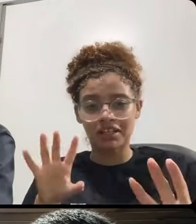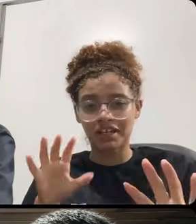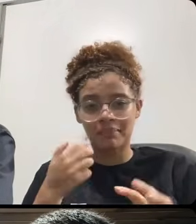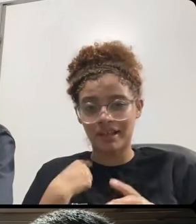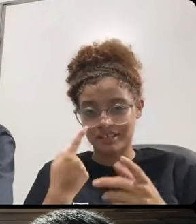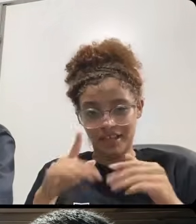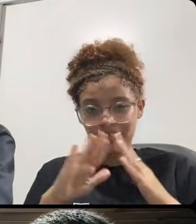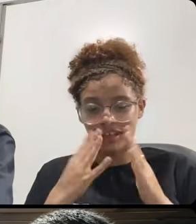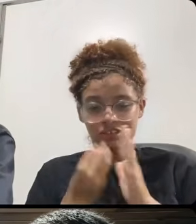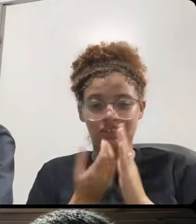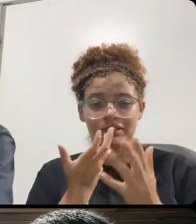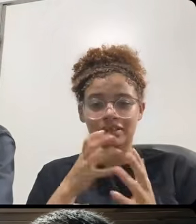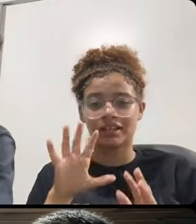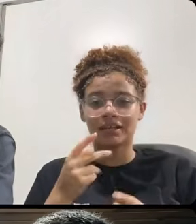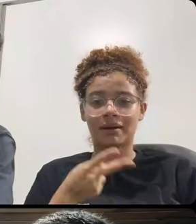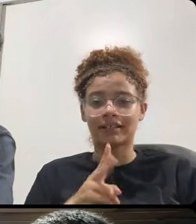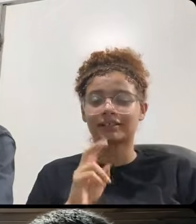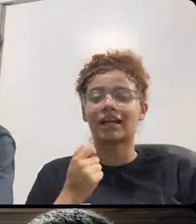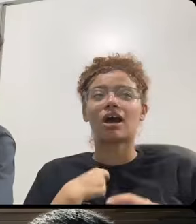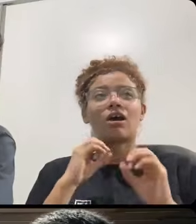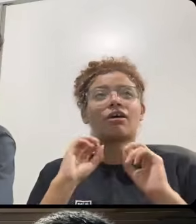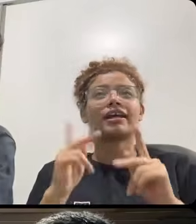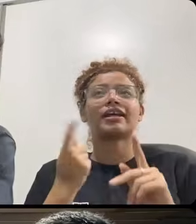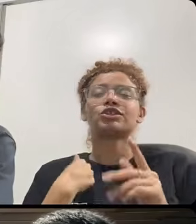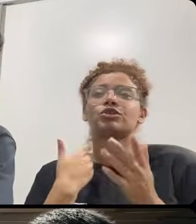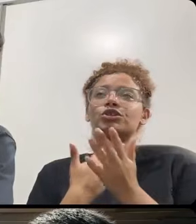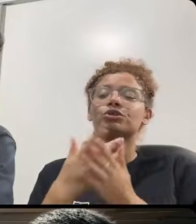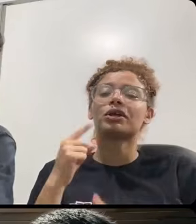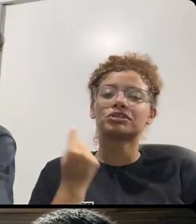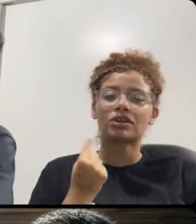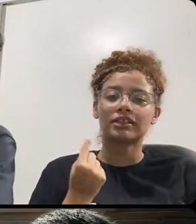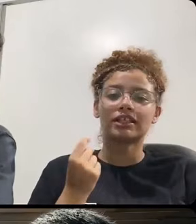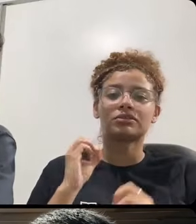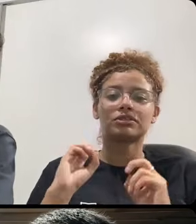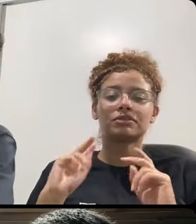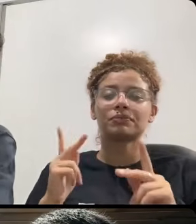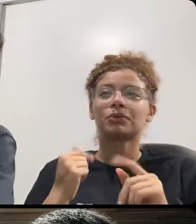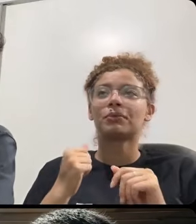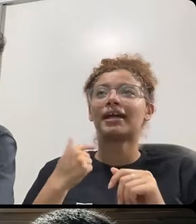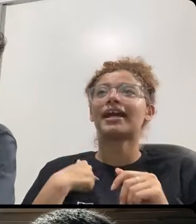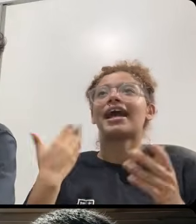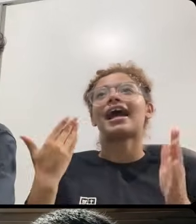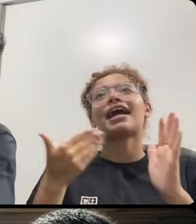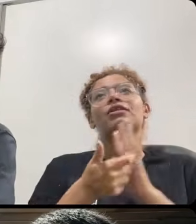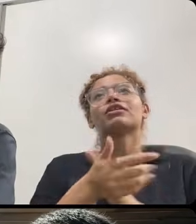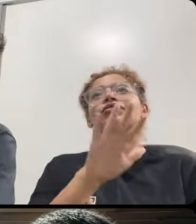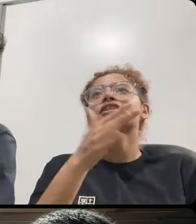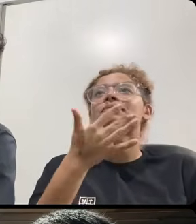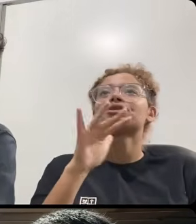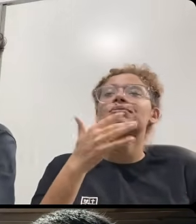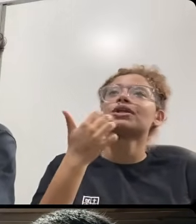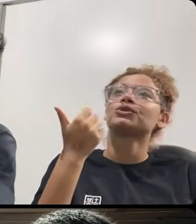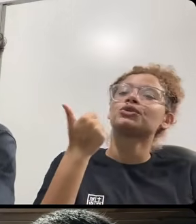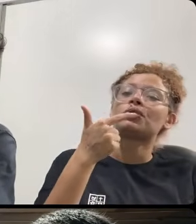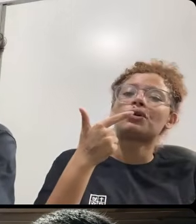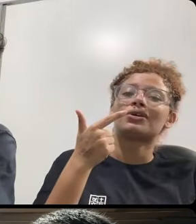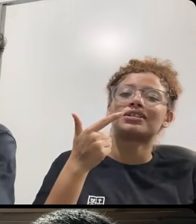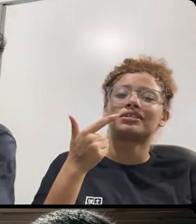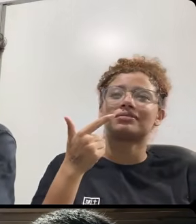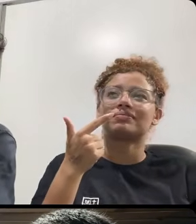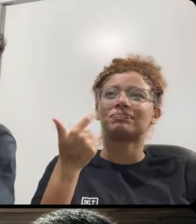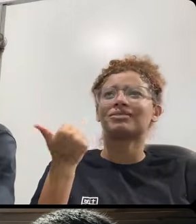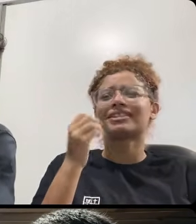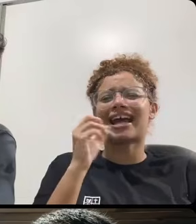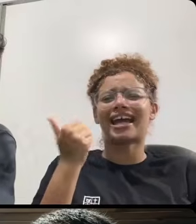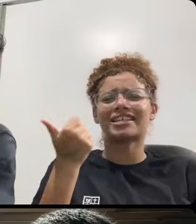decidiu que não queria mais ir à igreja, ele não queria ir mais. Ok, a gente continuou indo sozinhos, tudo bem. Aí quando eu fiz mais ou menos